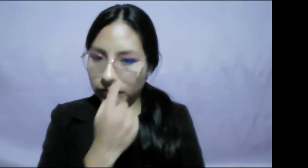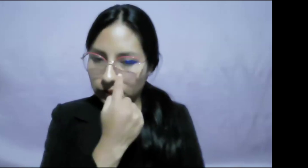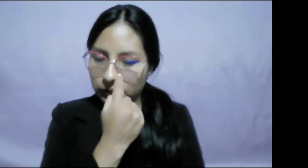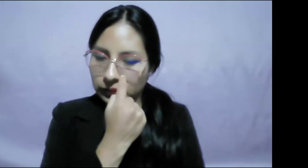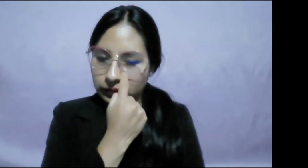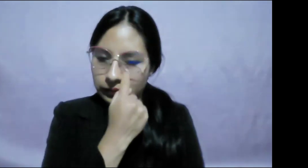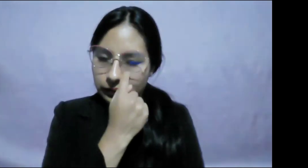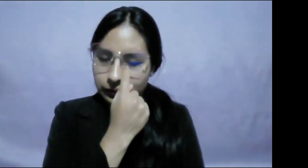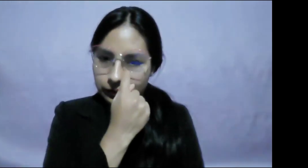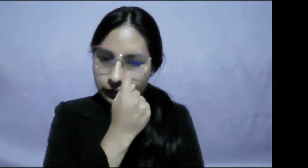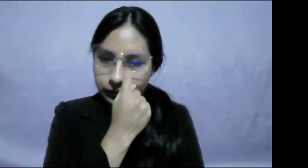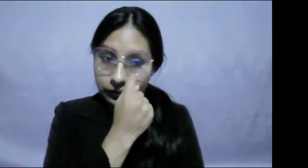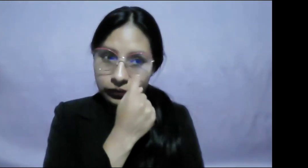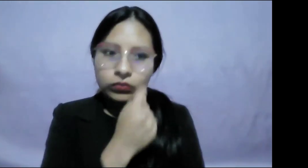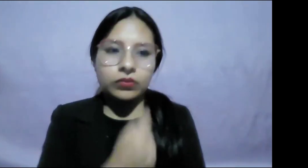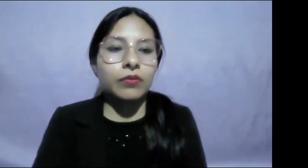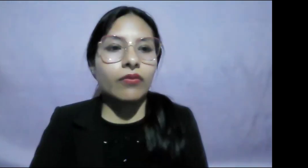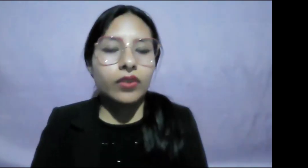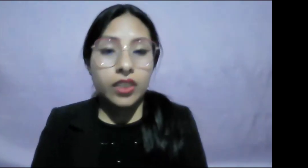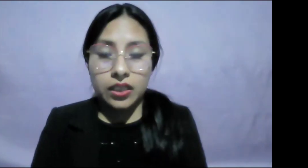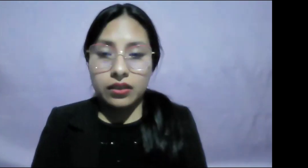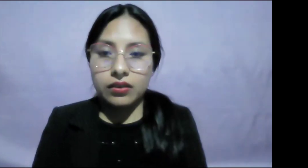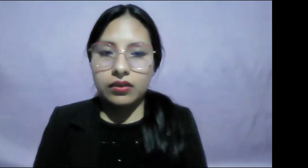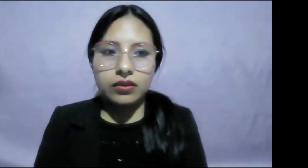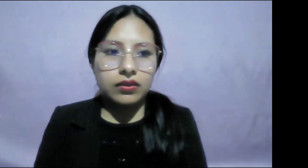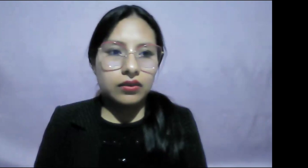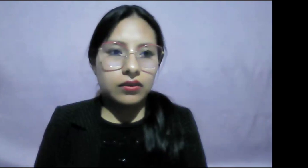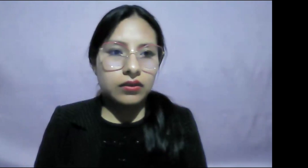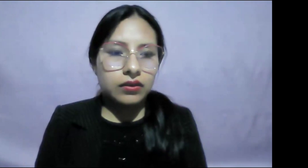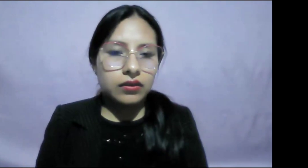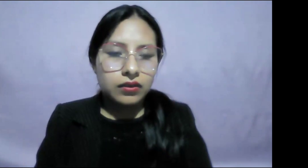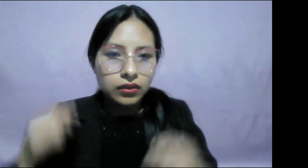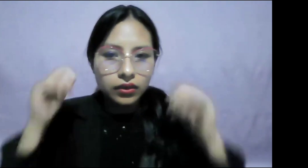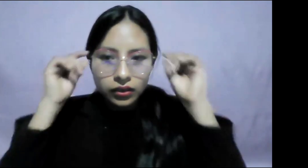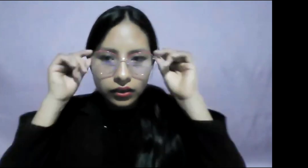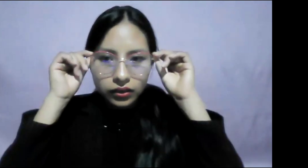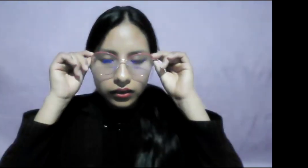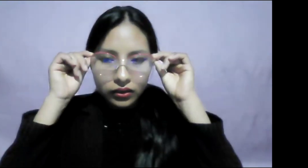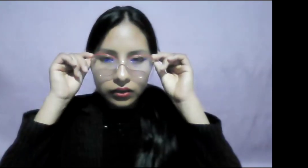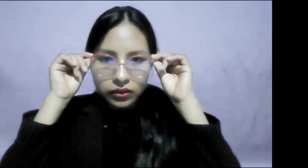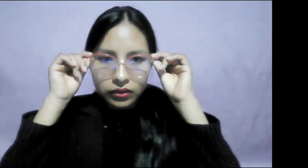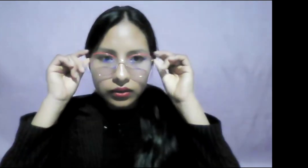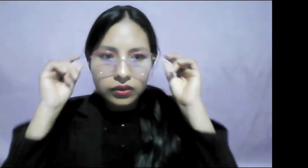callao a ver quién Ajá quién dice